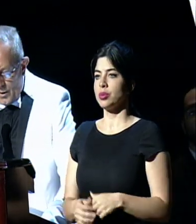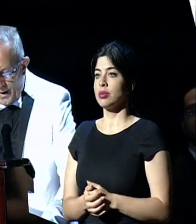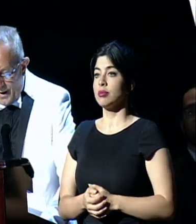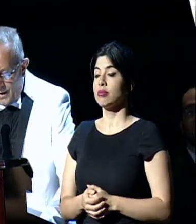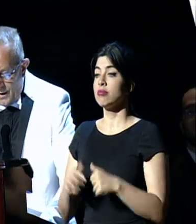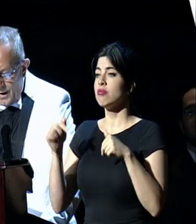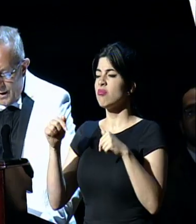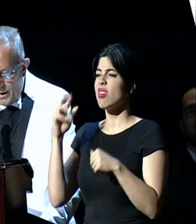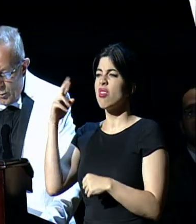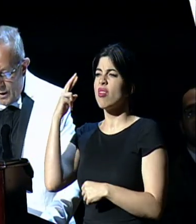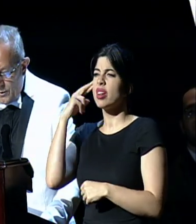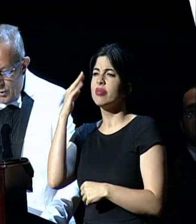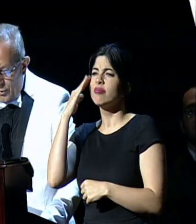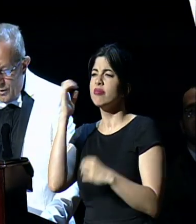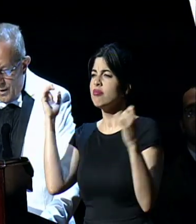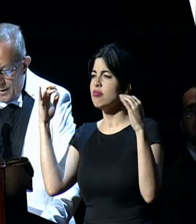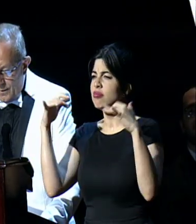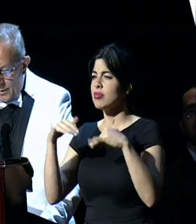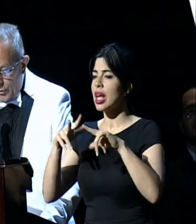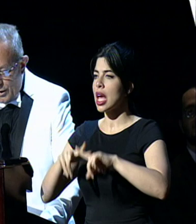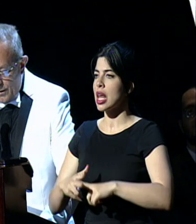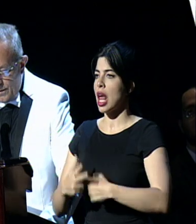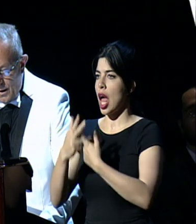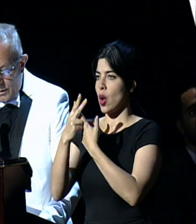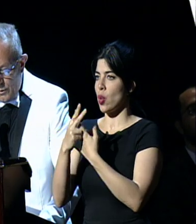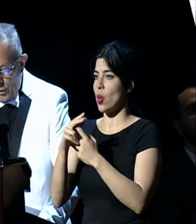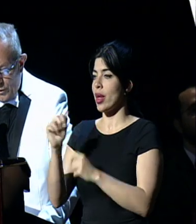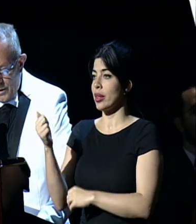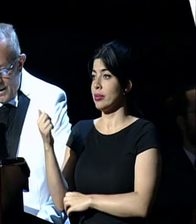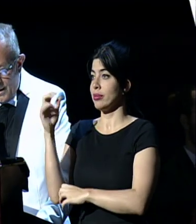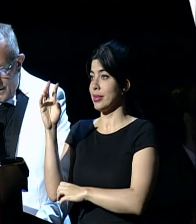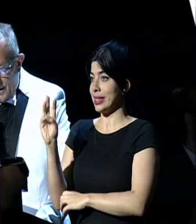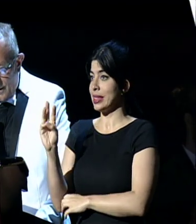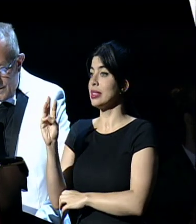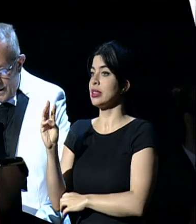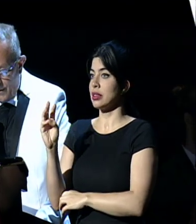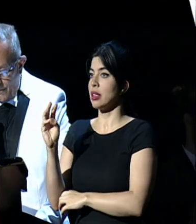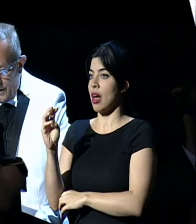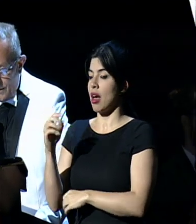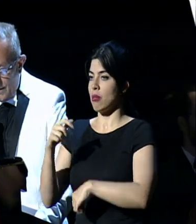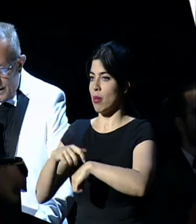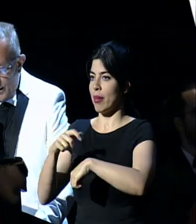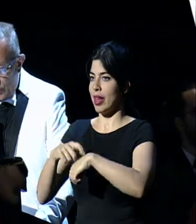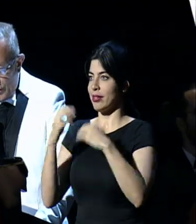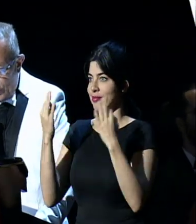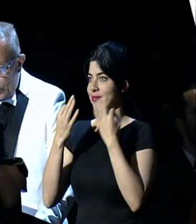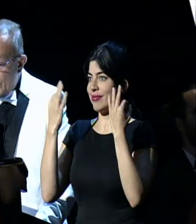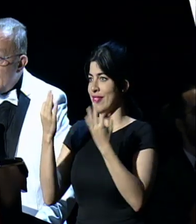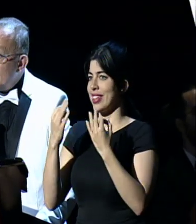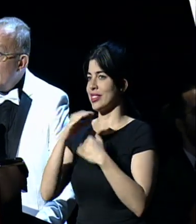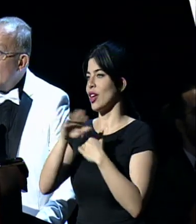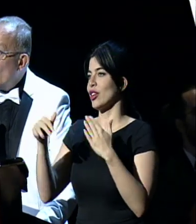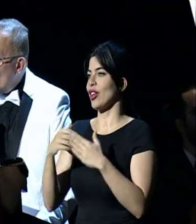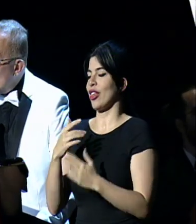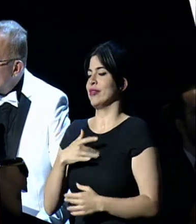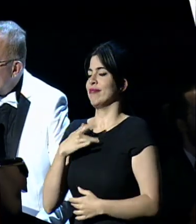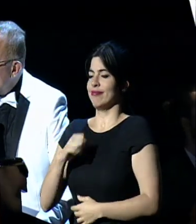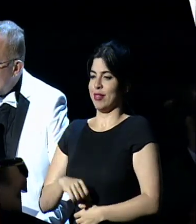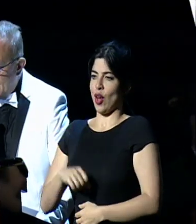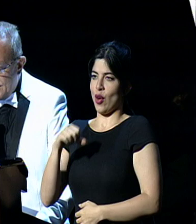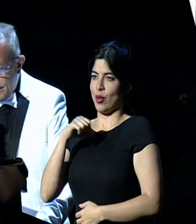Nos convoca aquí la inauguración de la 16ª edición de esta gran fiesta que nos enorgullece